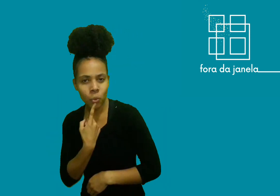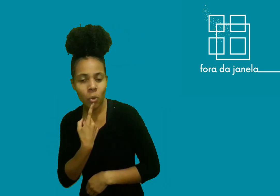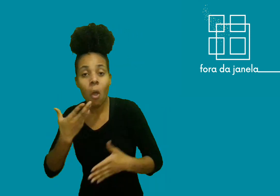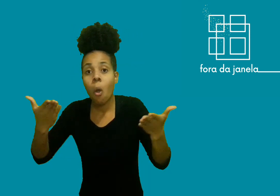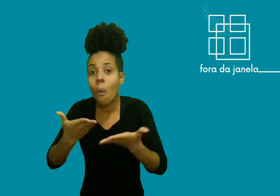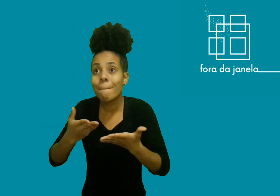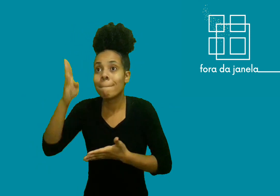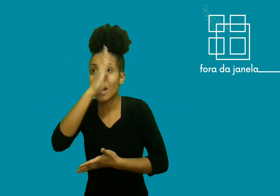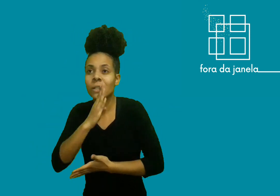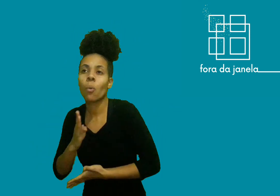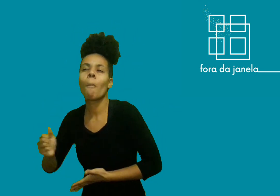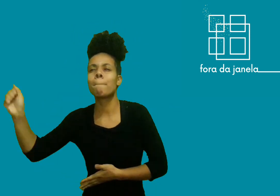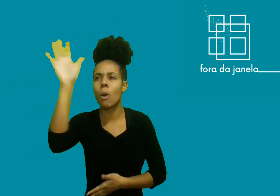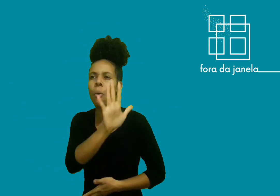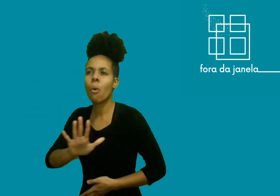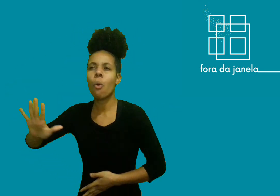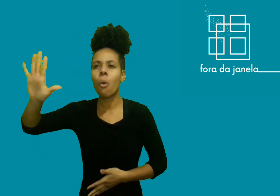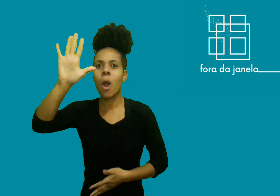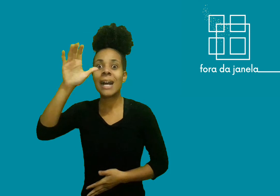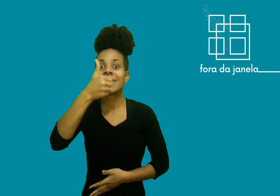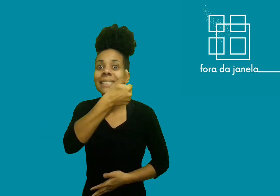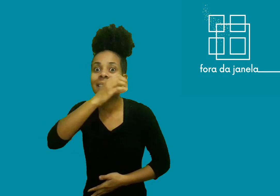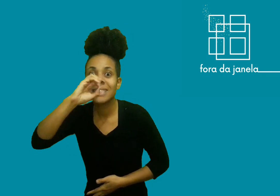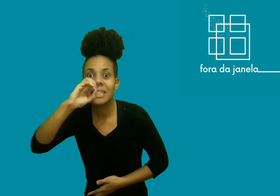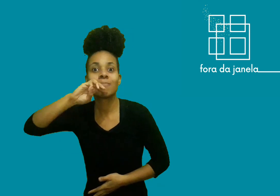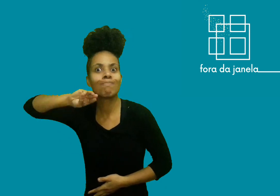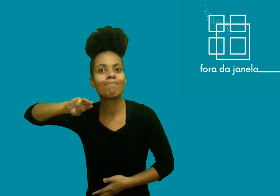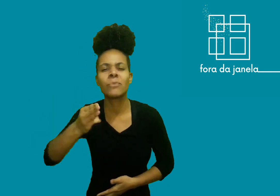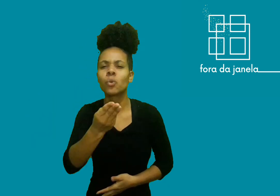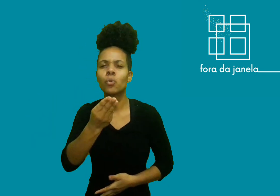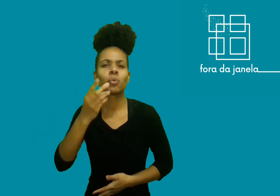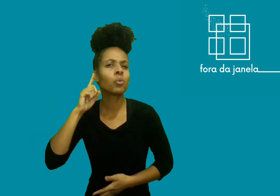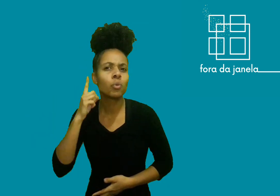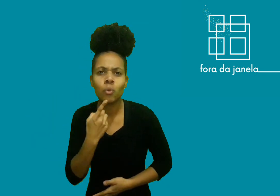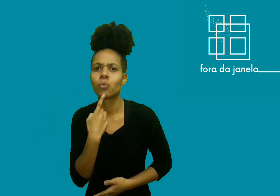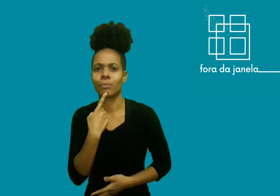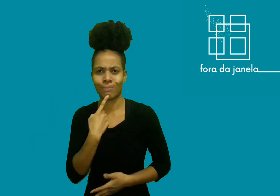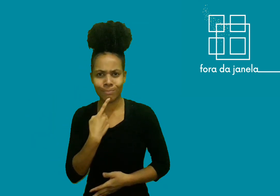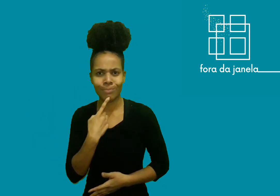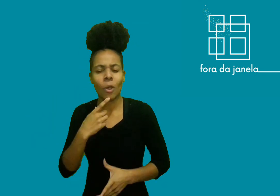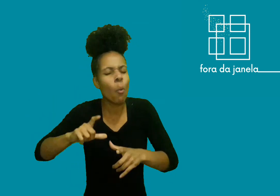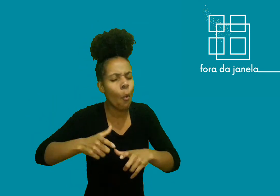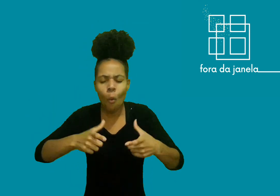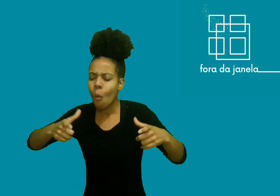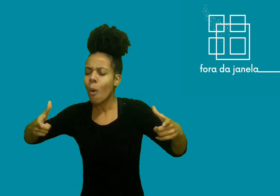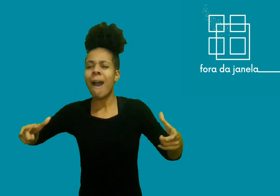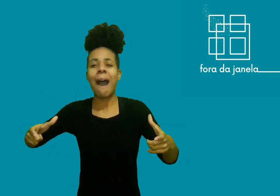a cultura, eu acho que se quebram muitos paradigmas. Hoje no Brasil nós temos mais de 10 milhões de surdos.